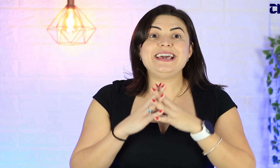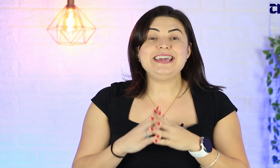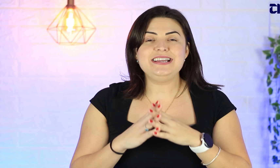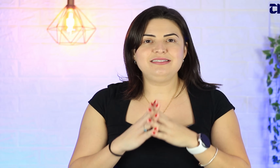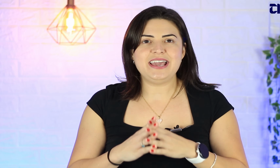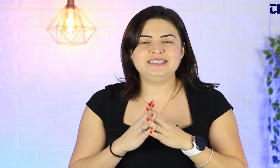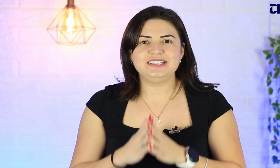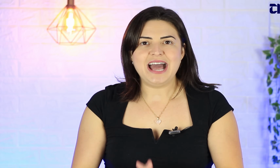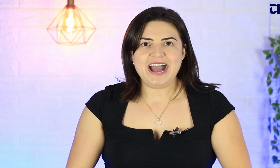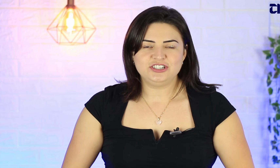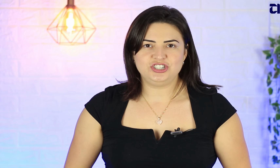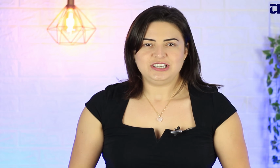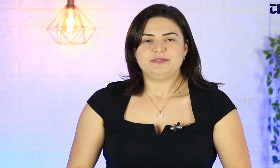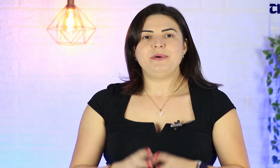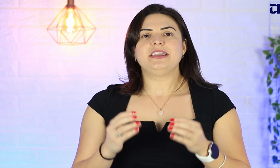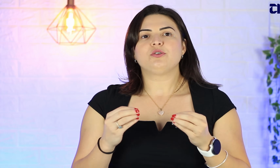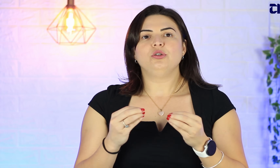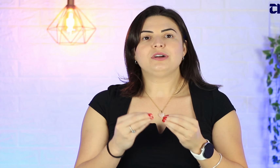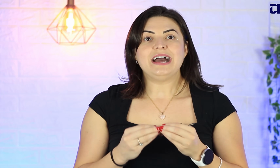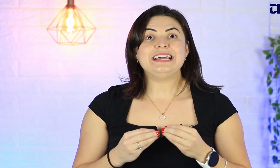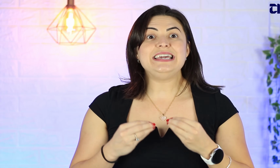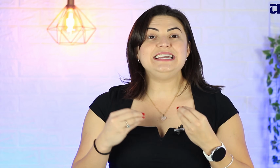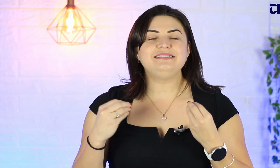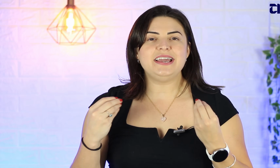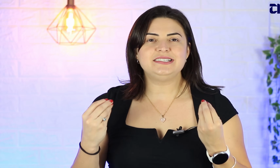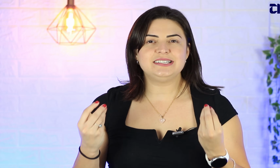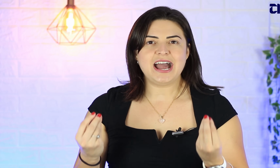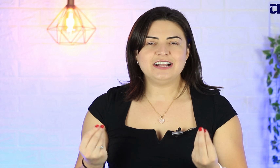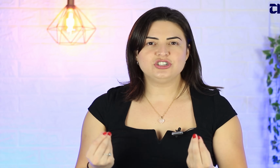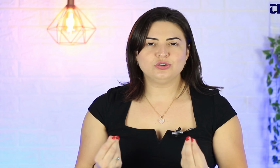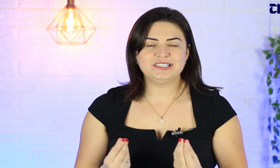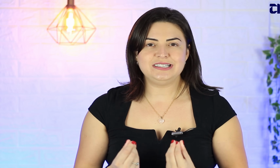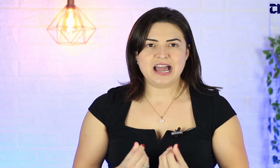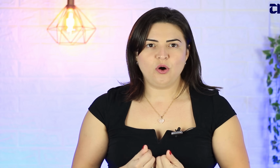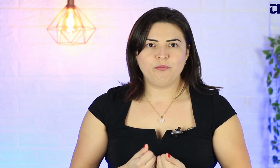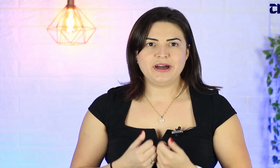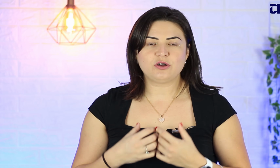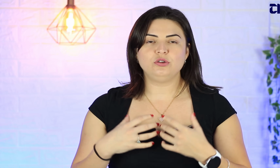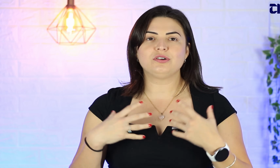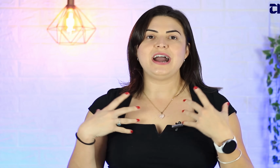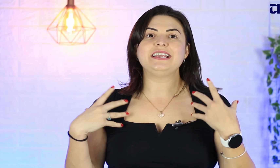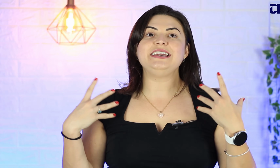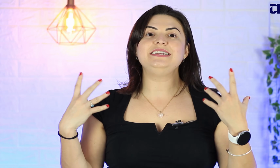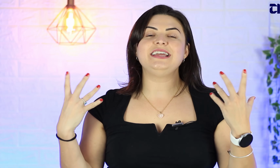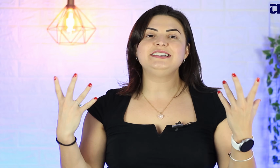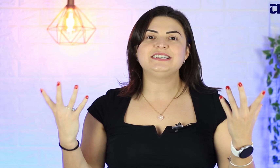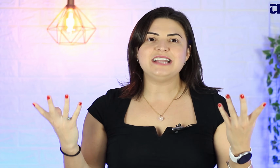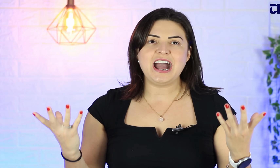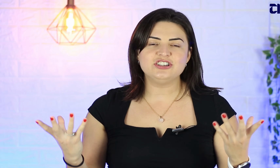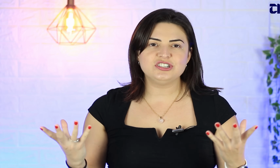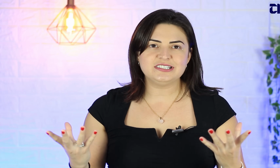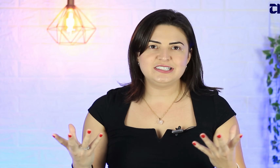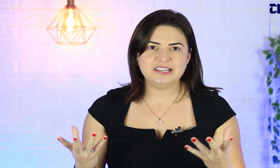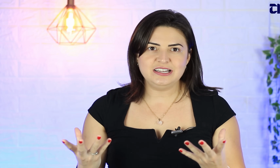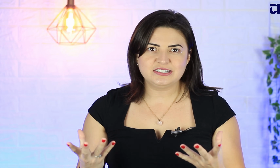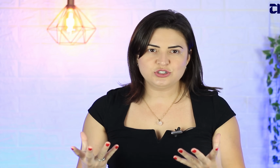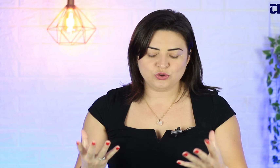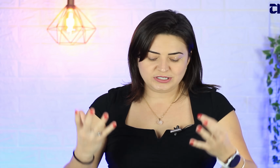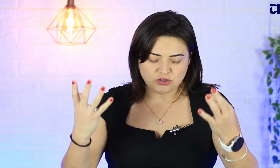intensidade. Para colocar intensidade no sinal. Para colocar intensidade nas sinalizações.